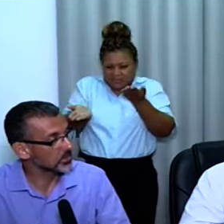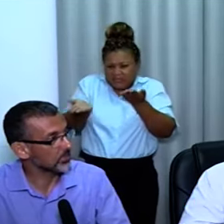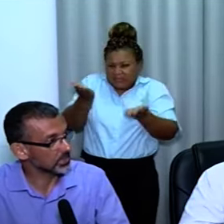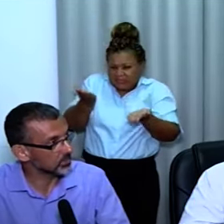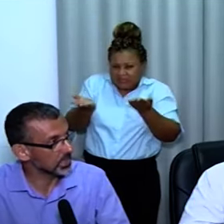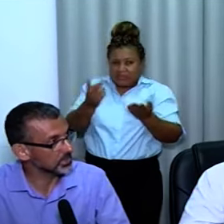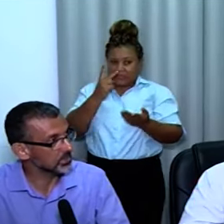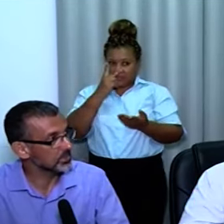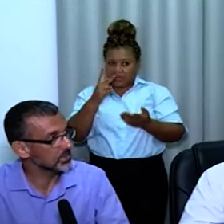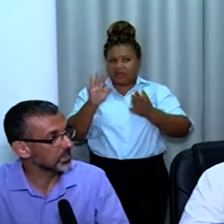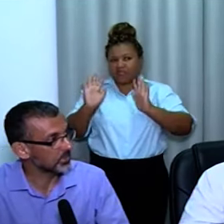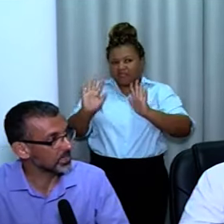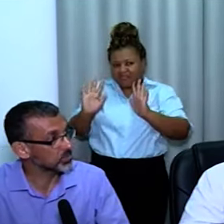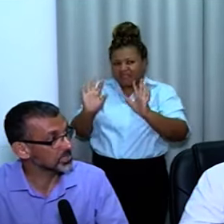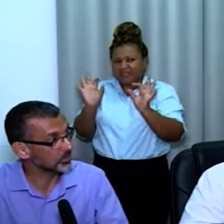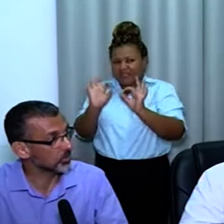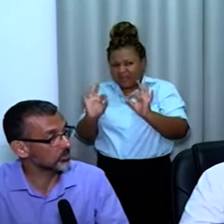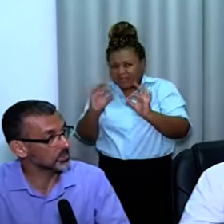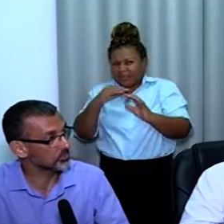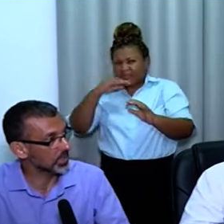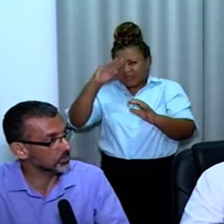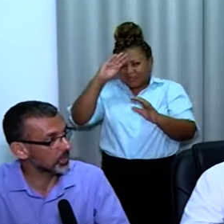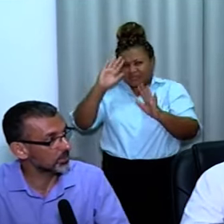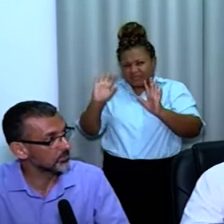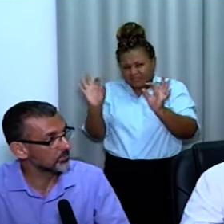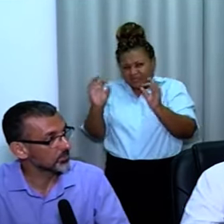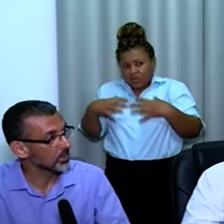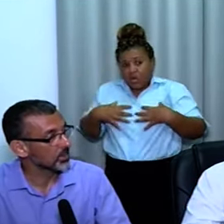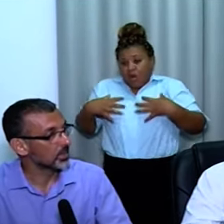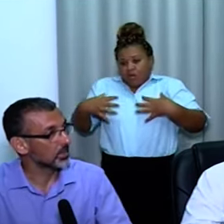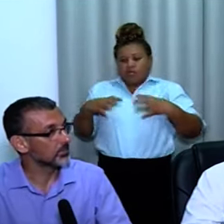zot n'a pas température n'a pas les autres symptômes respiratoires